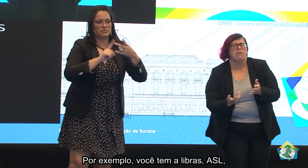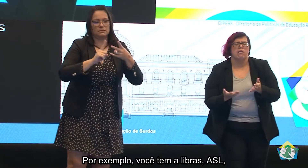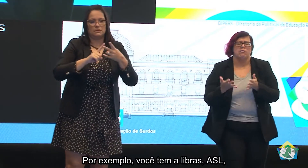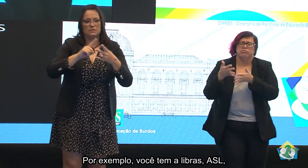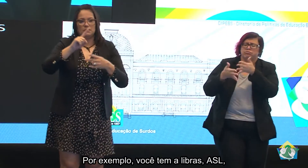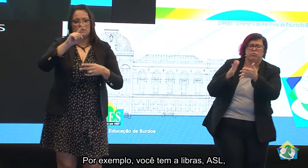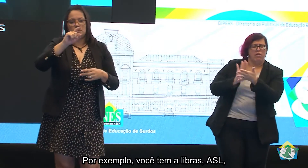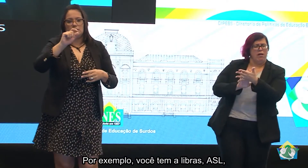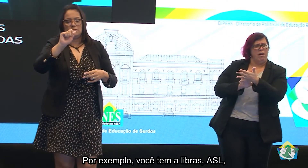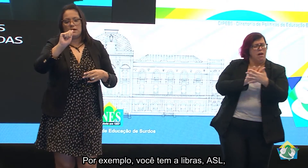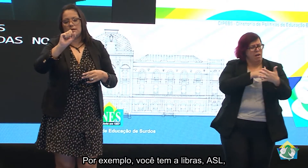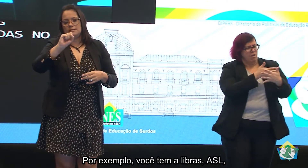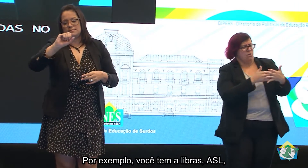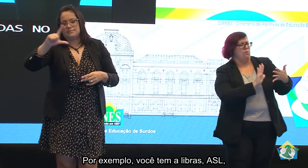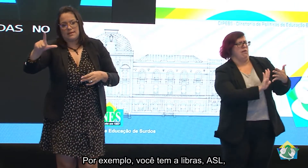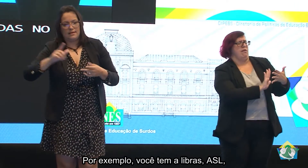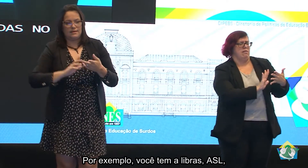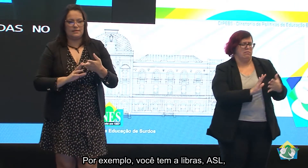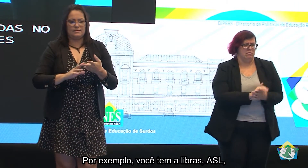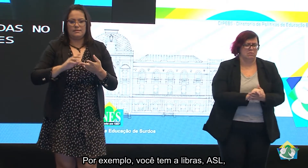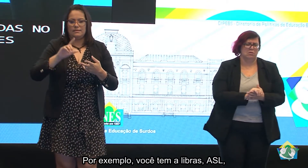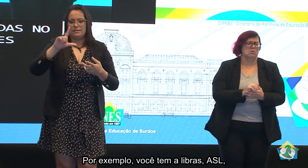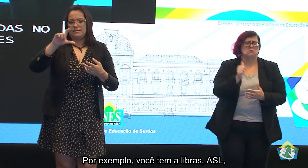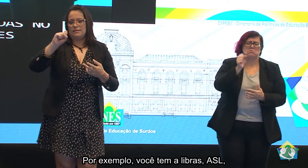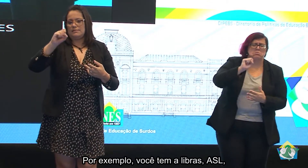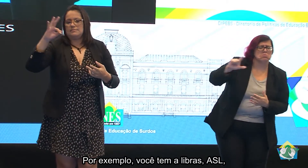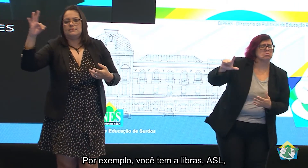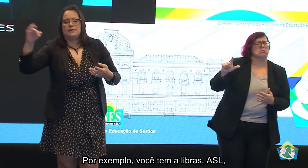dificuldades. Então, por exemplo, você tem a Libras,